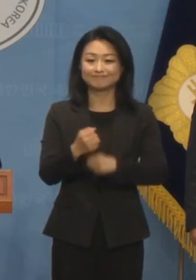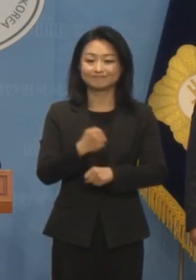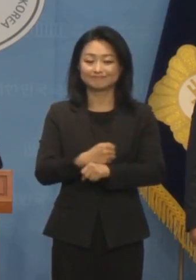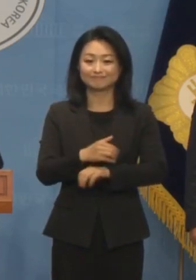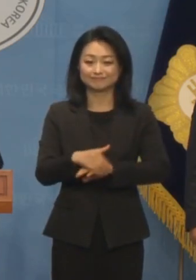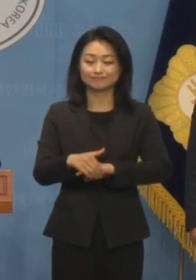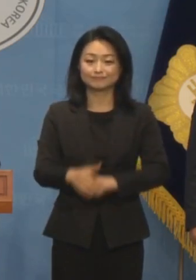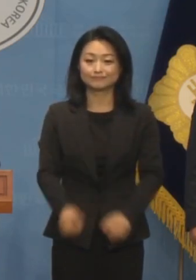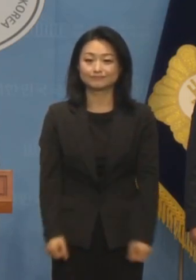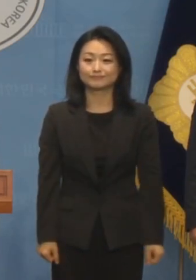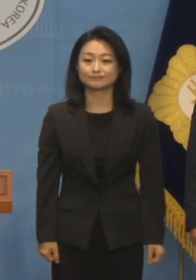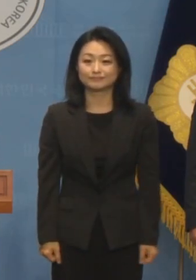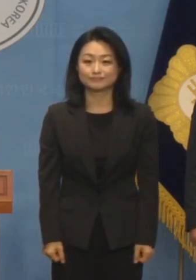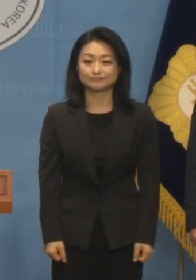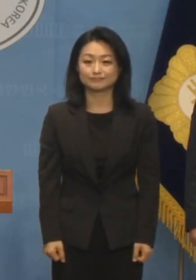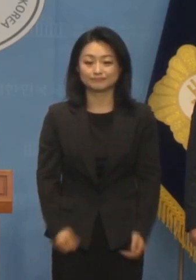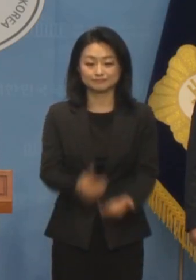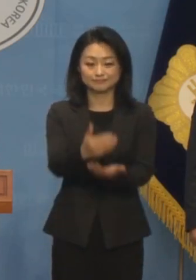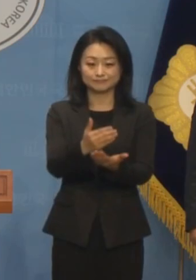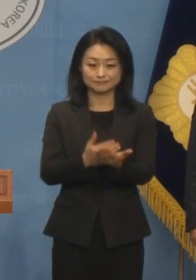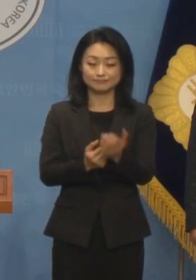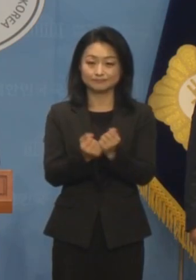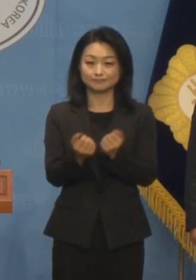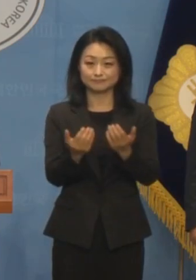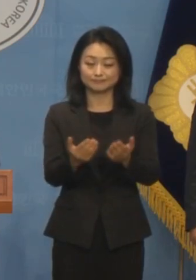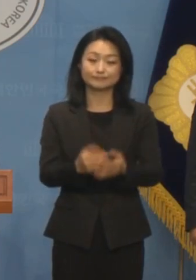하겠습니다. 기자회견문 낭독하겠습니다.